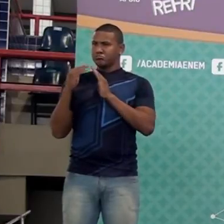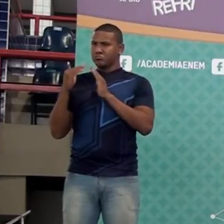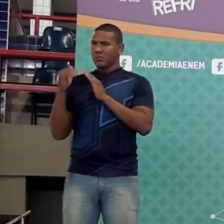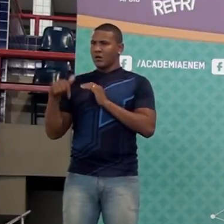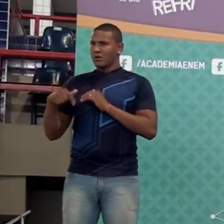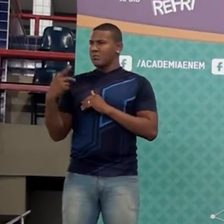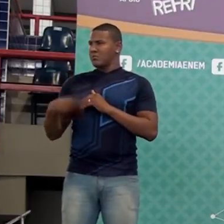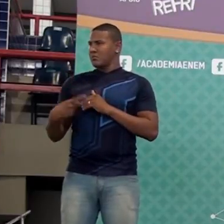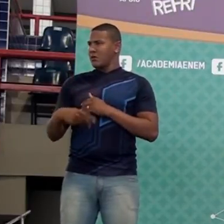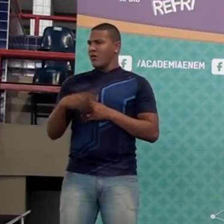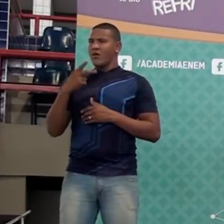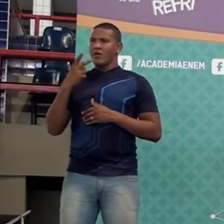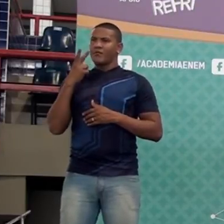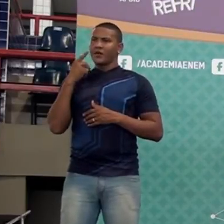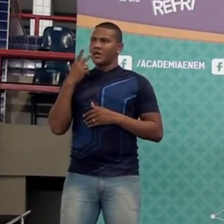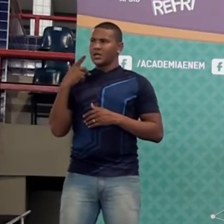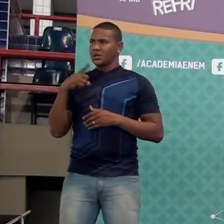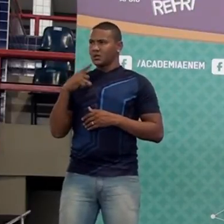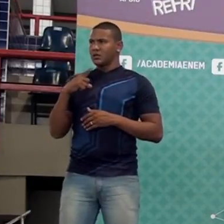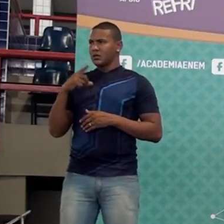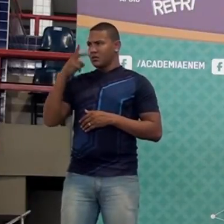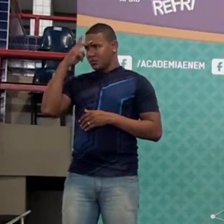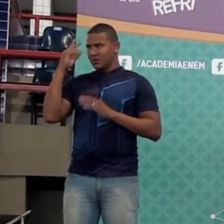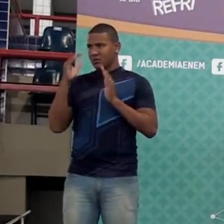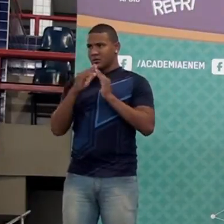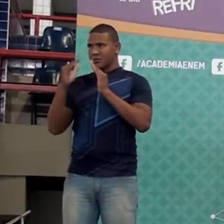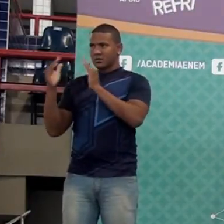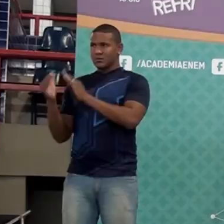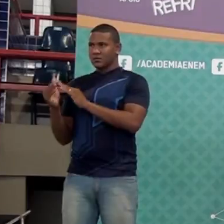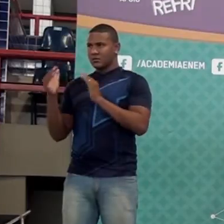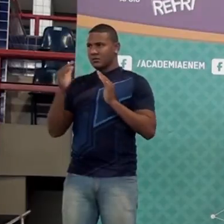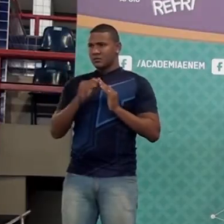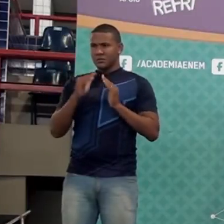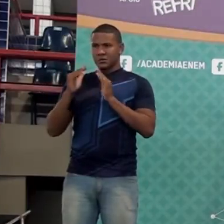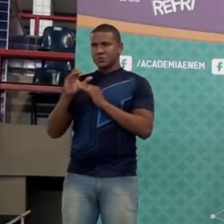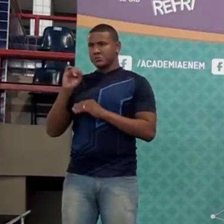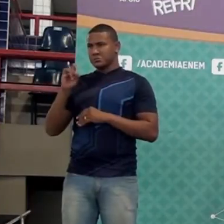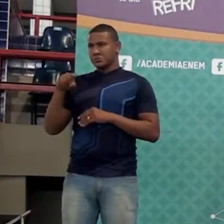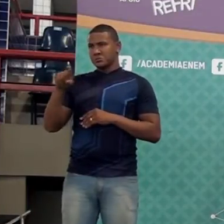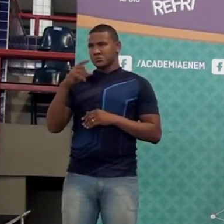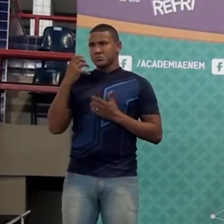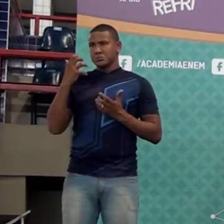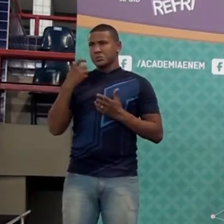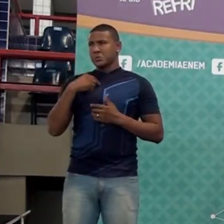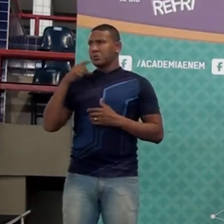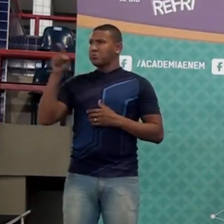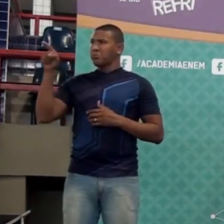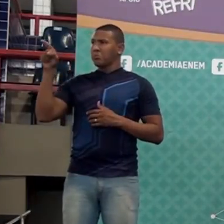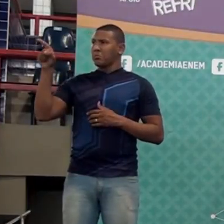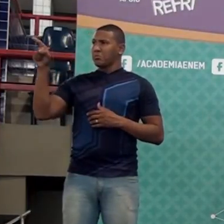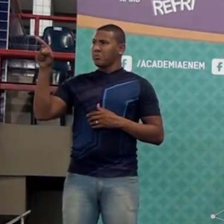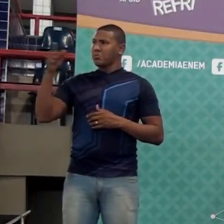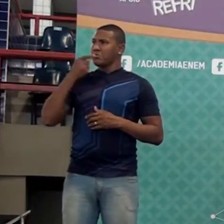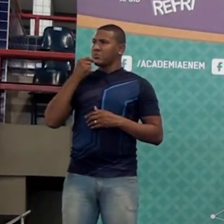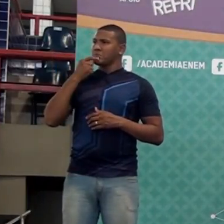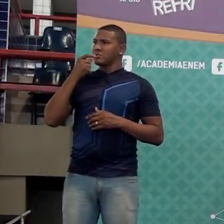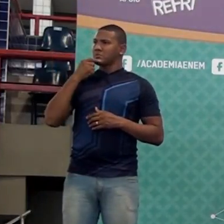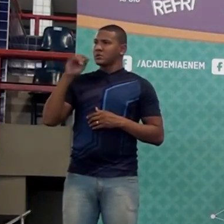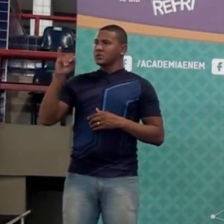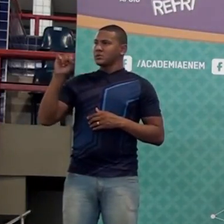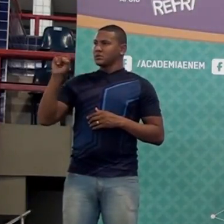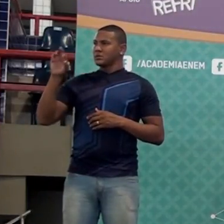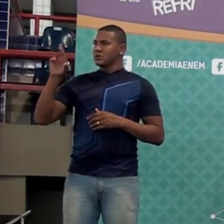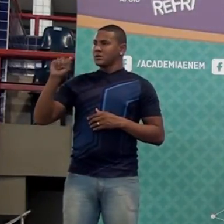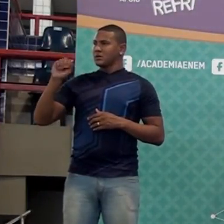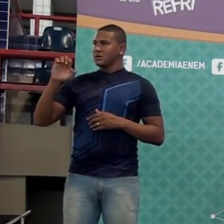aqui em Fortaleza, viu? Placas de energia solar. Quem tiver interesse, depois conversa ali com o seu Israel, ó. Quiser implantar na sua casa.